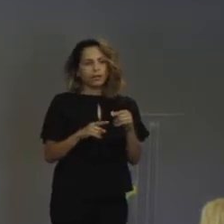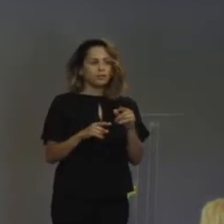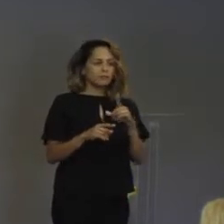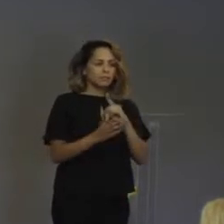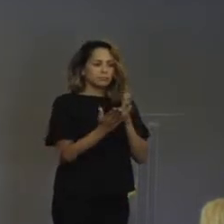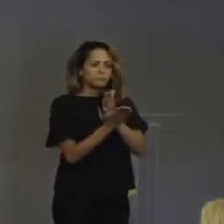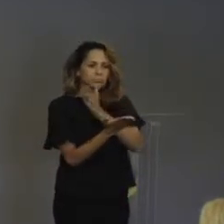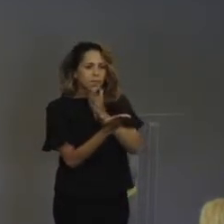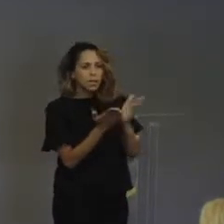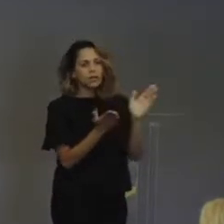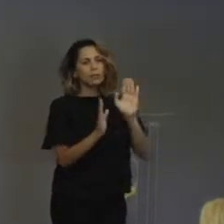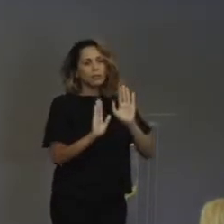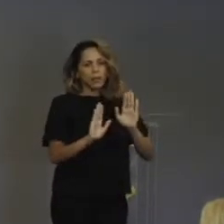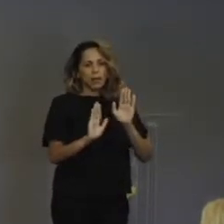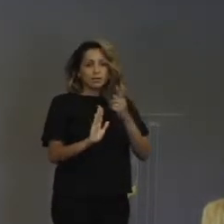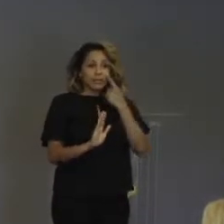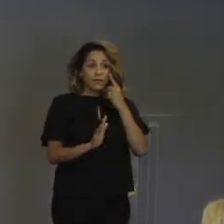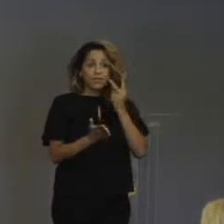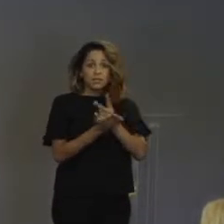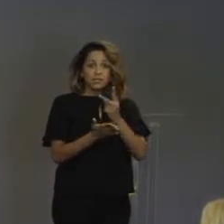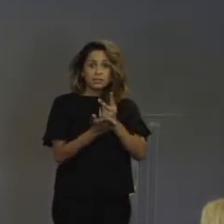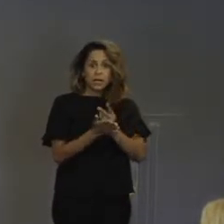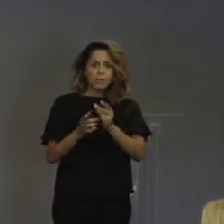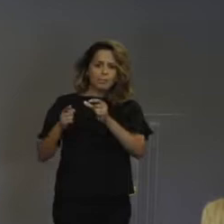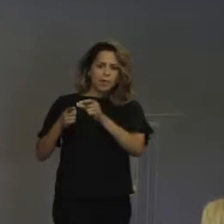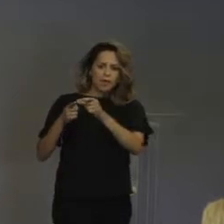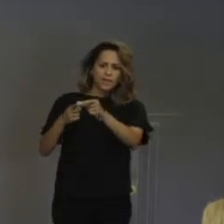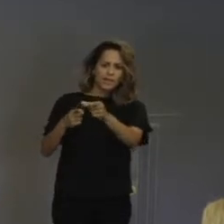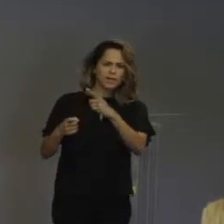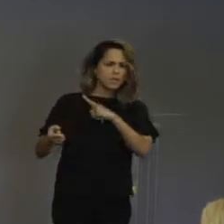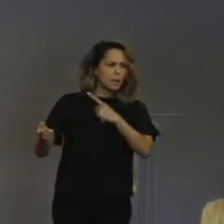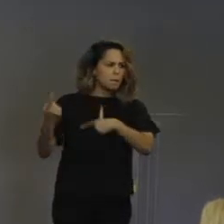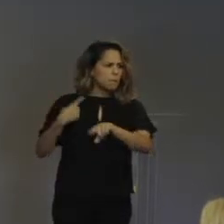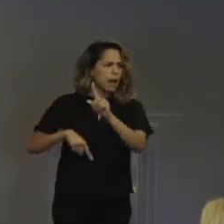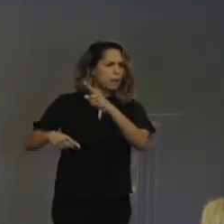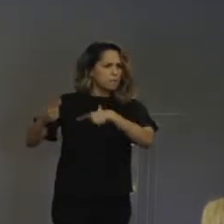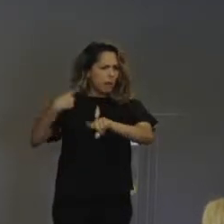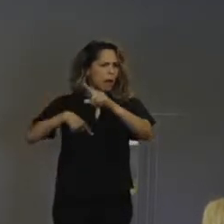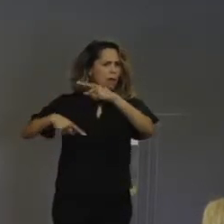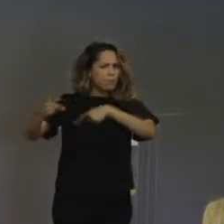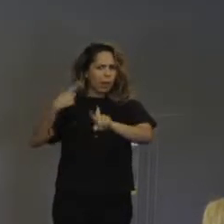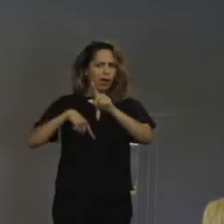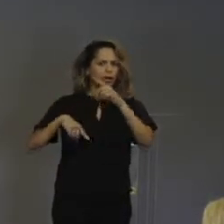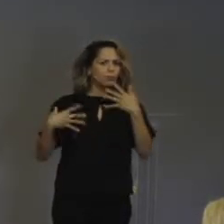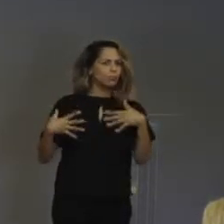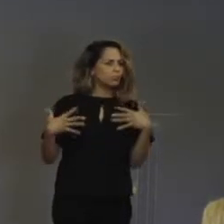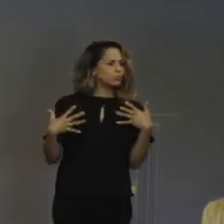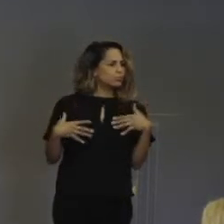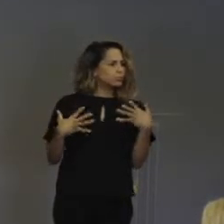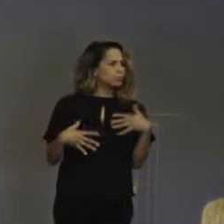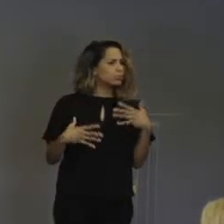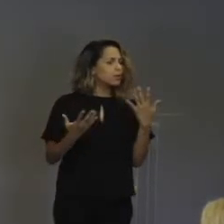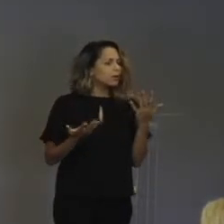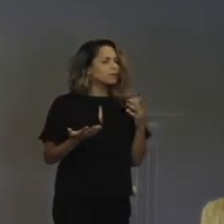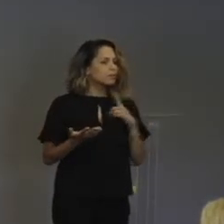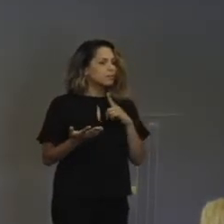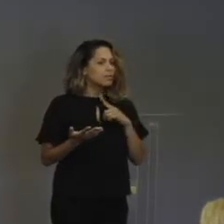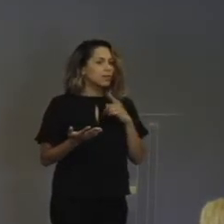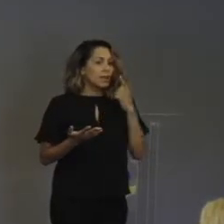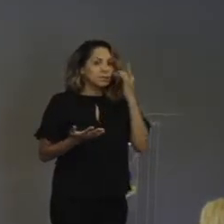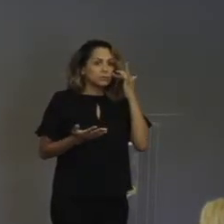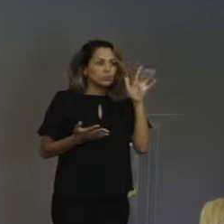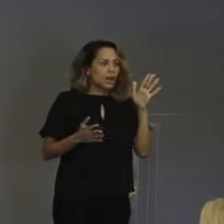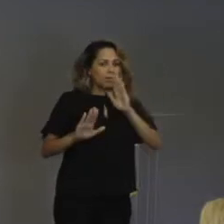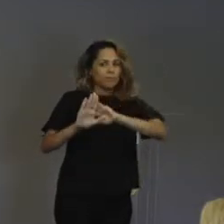cada vez mais a gente vê inovações incríveis rolando no que a gente não tem ideia do que tem nessa tão vasta